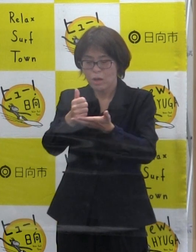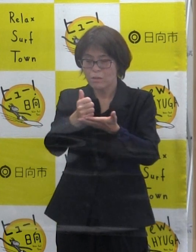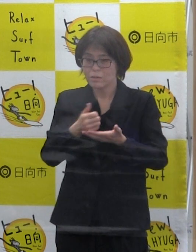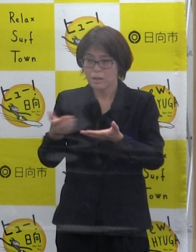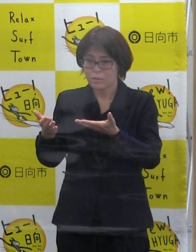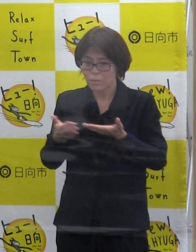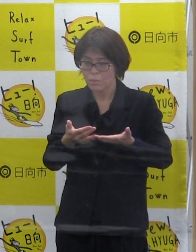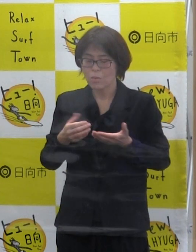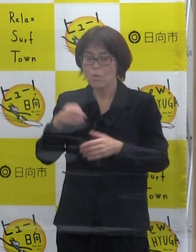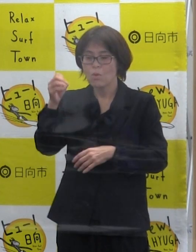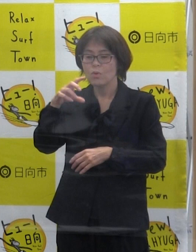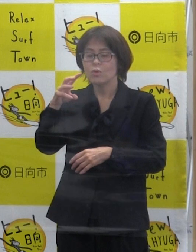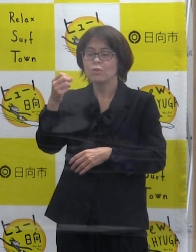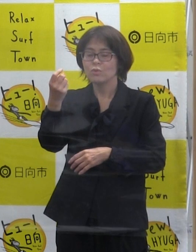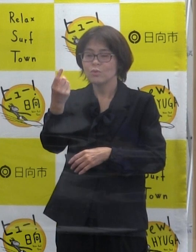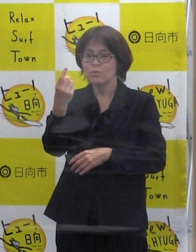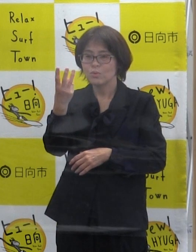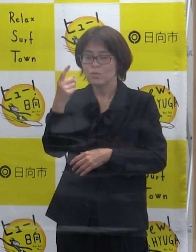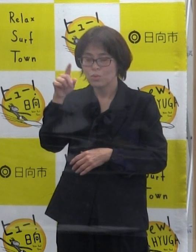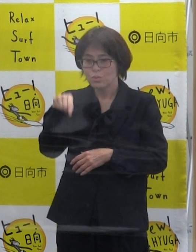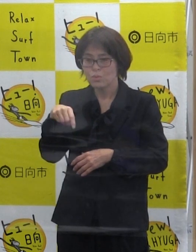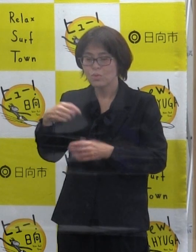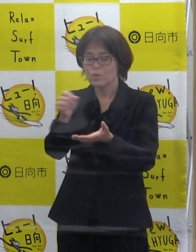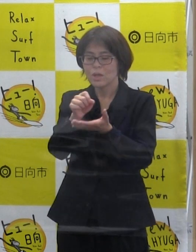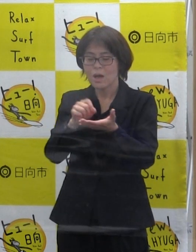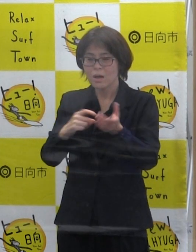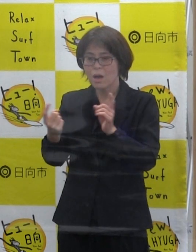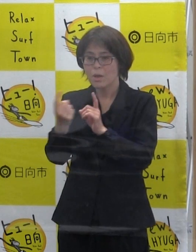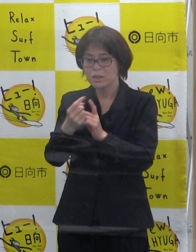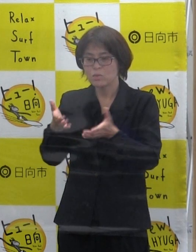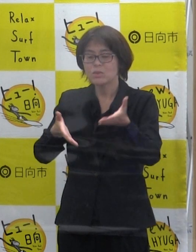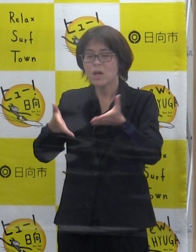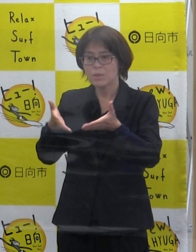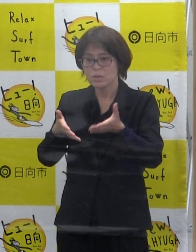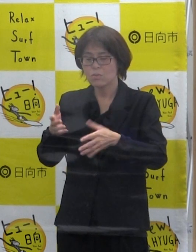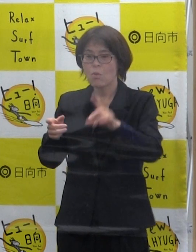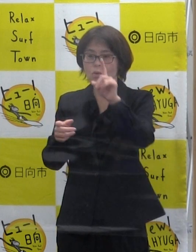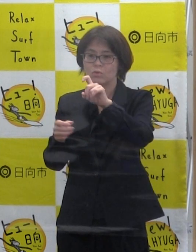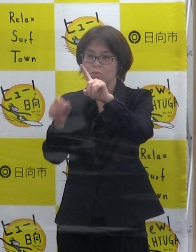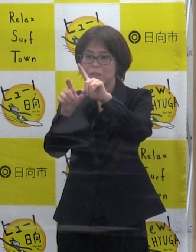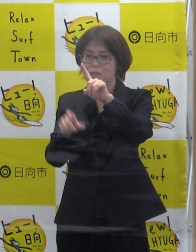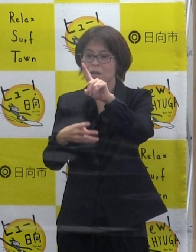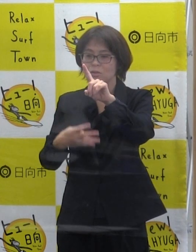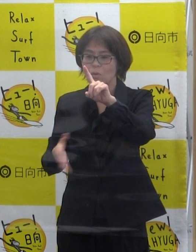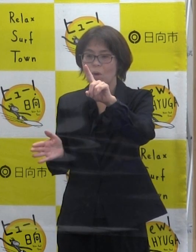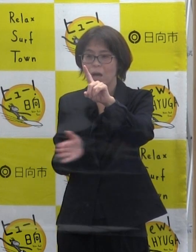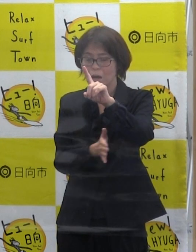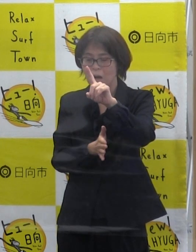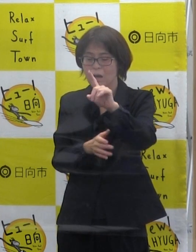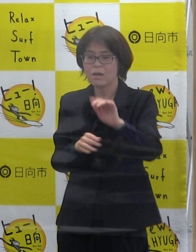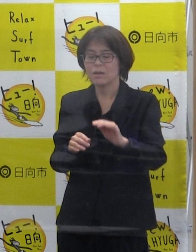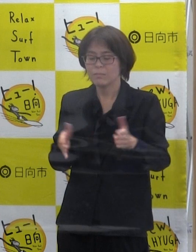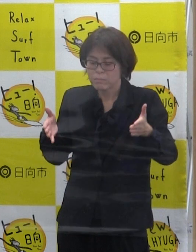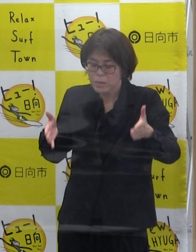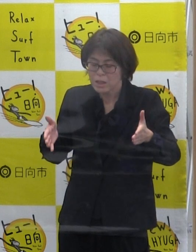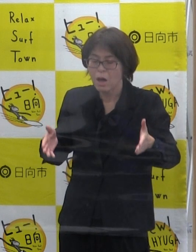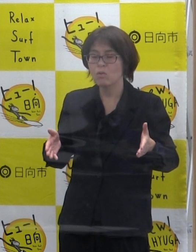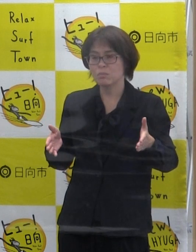短歌サービスを11月4日金曜日から期間限定で開始することといたし